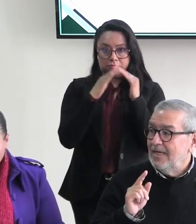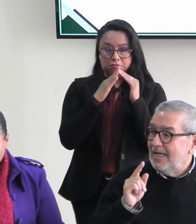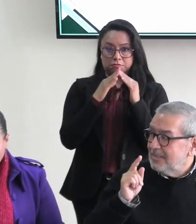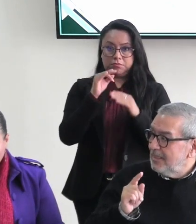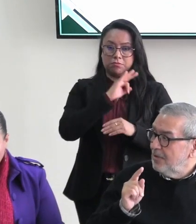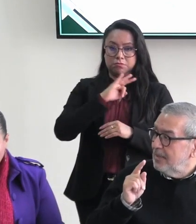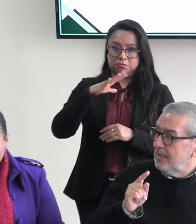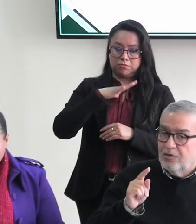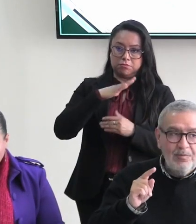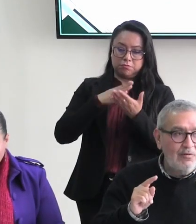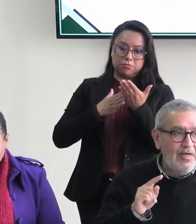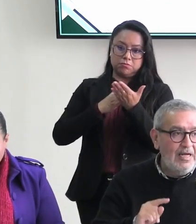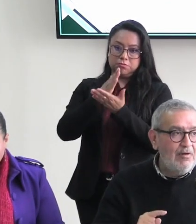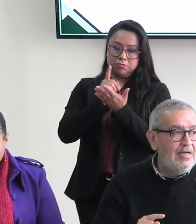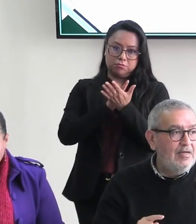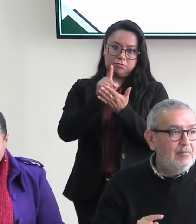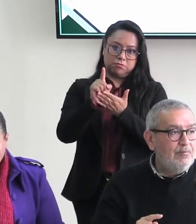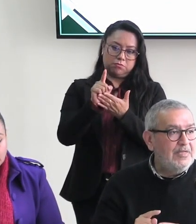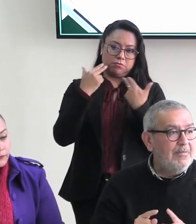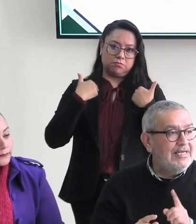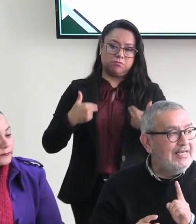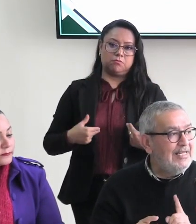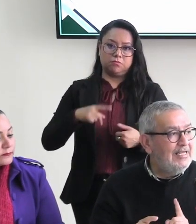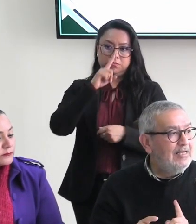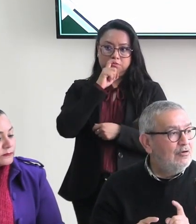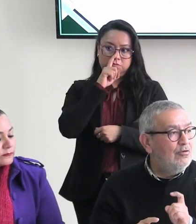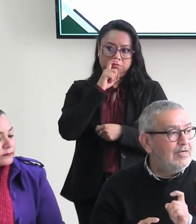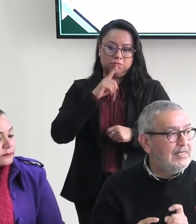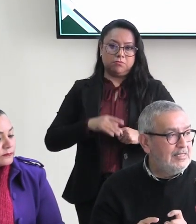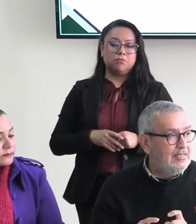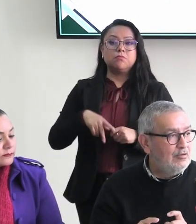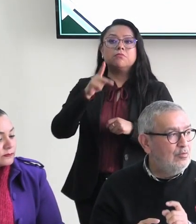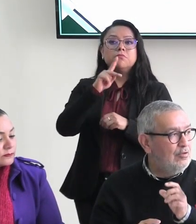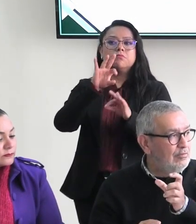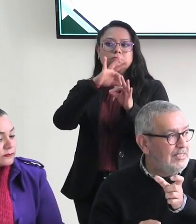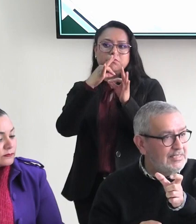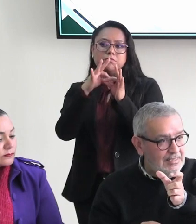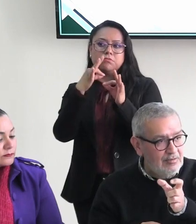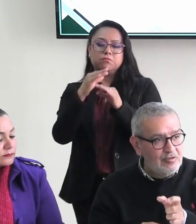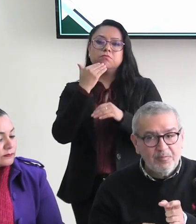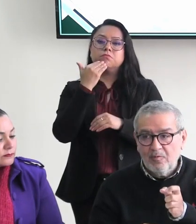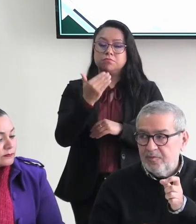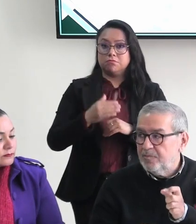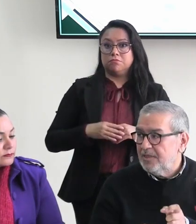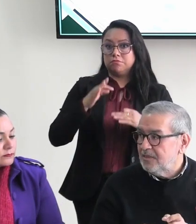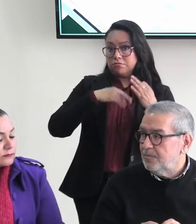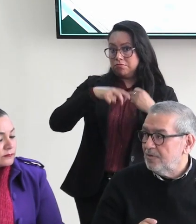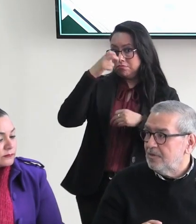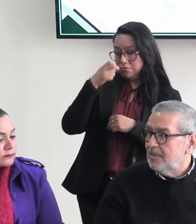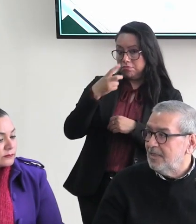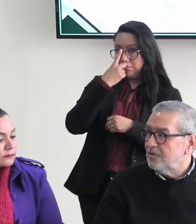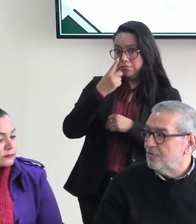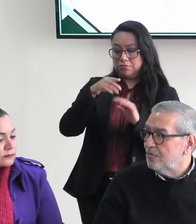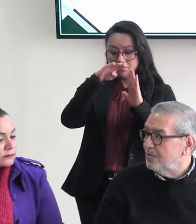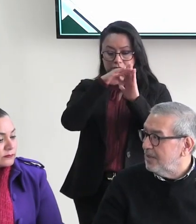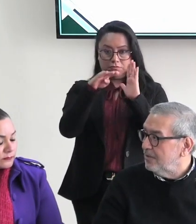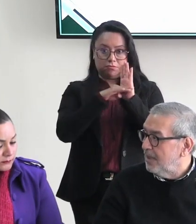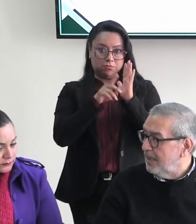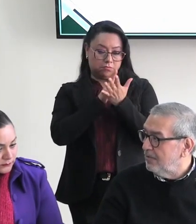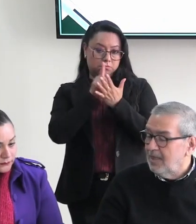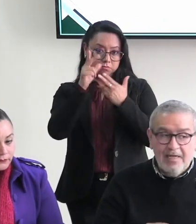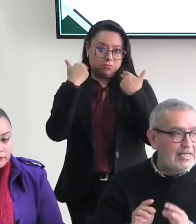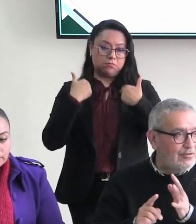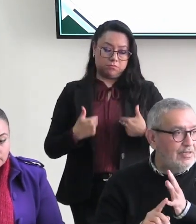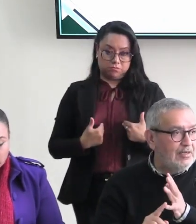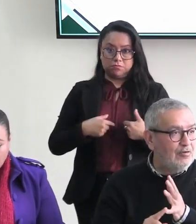tenga el acceso al derecho humano al agua de manera correcta, como lo dicen los propios principios del derecho humano